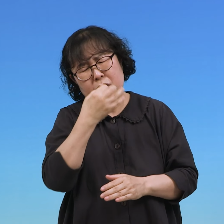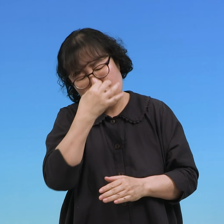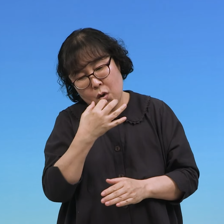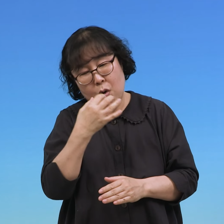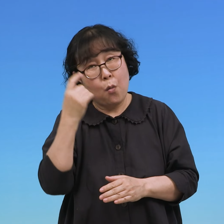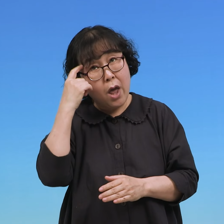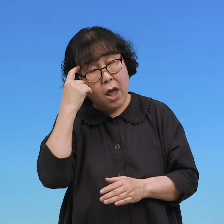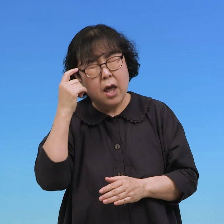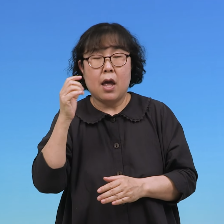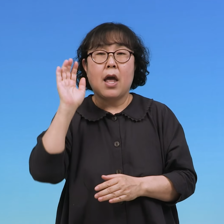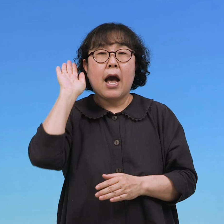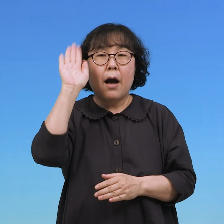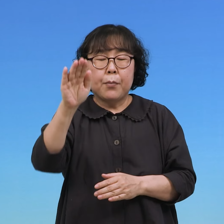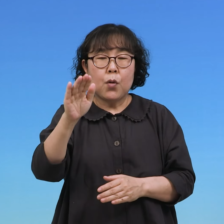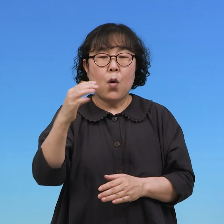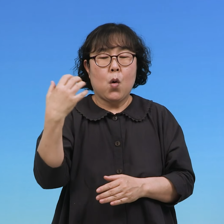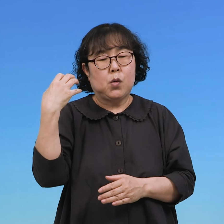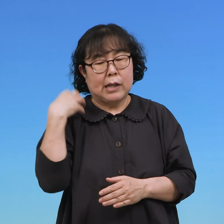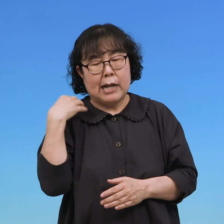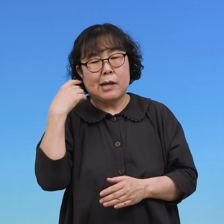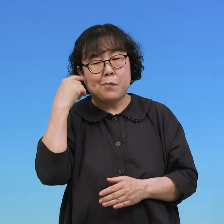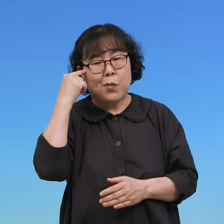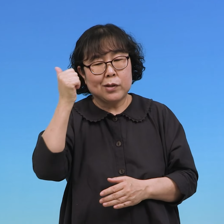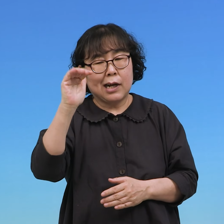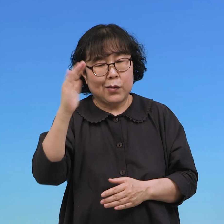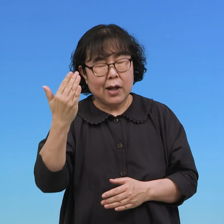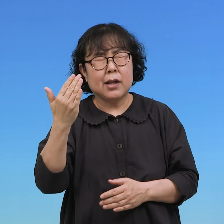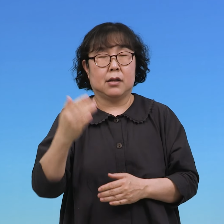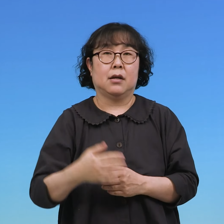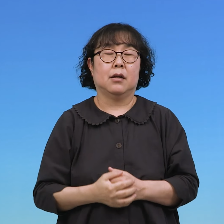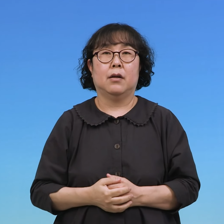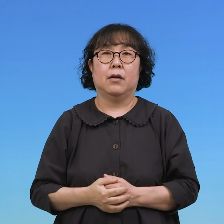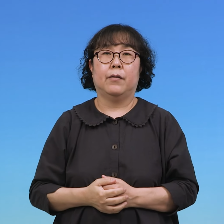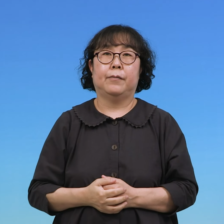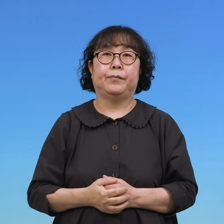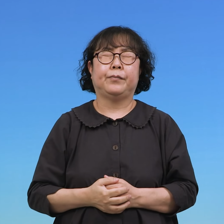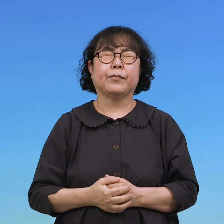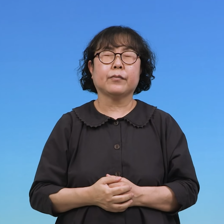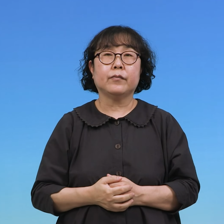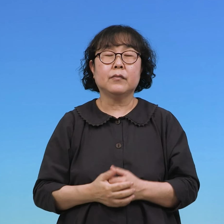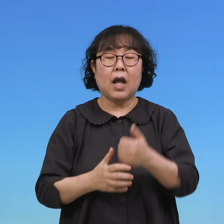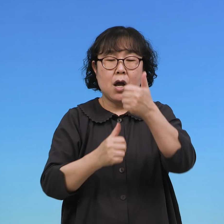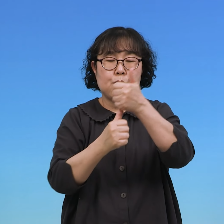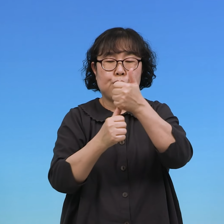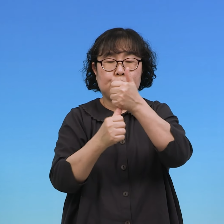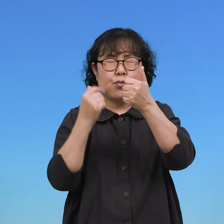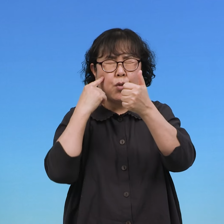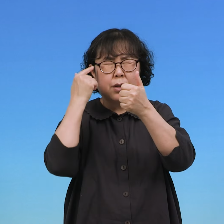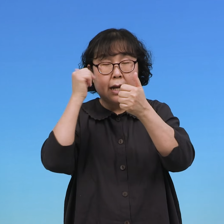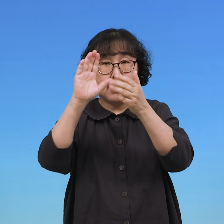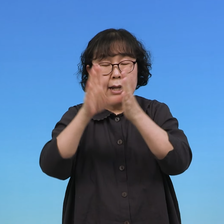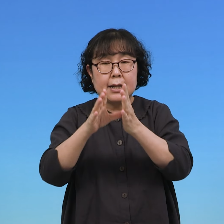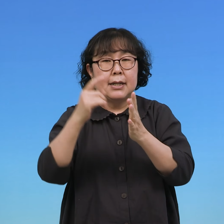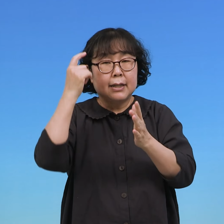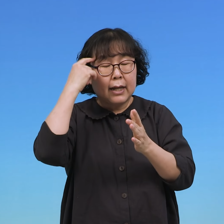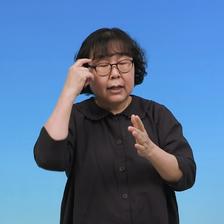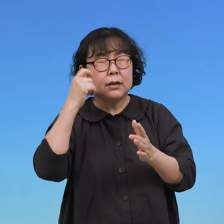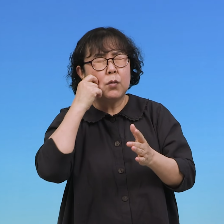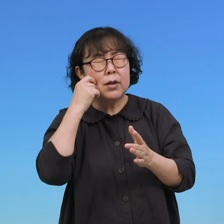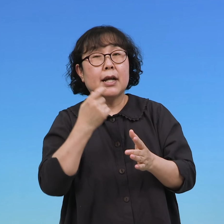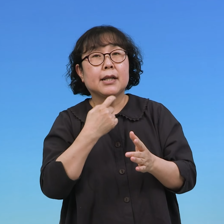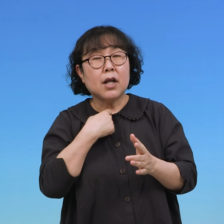될 거니까요. 부교육자 시절에 준비할 때는 생각지도 못했던 이런저런 많은 어려움과